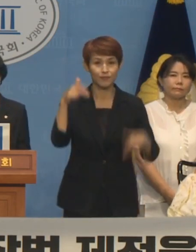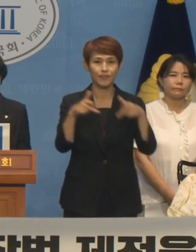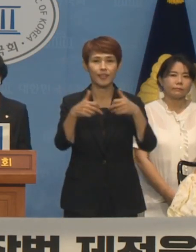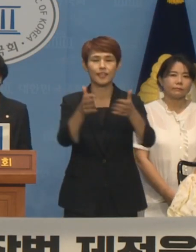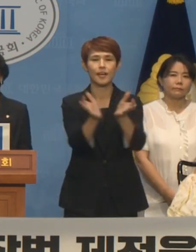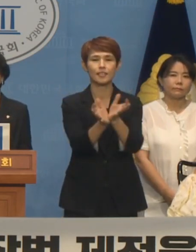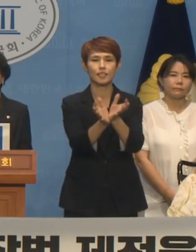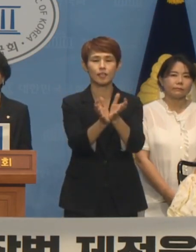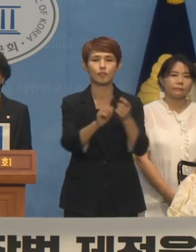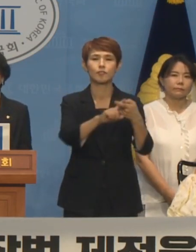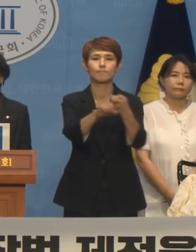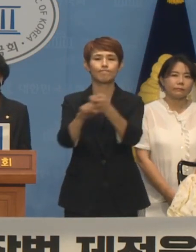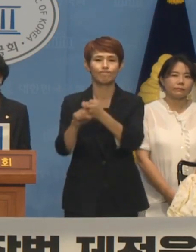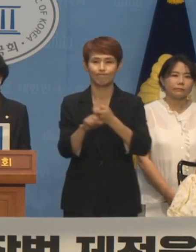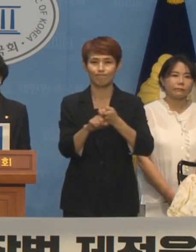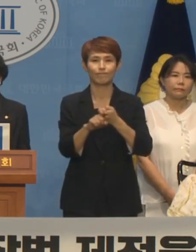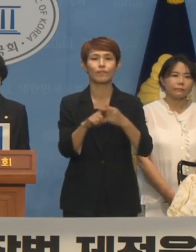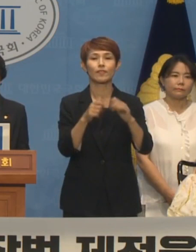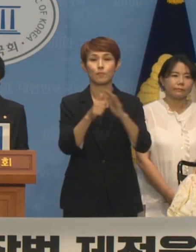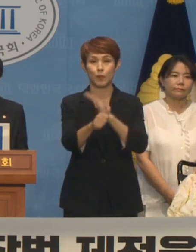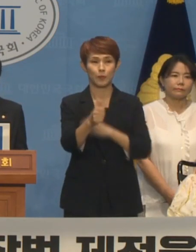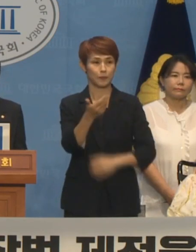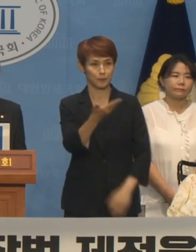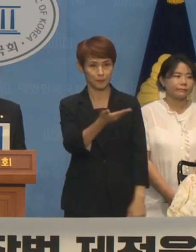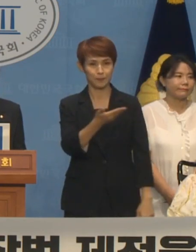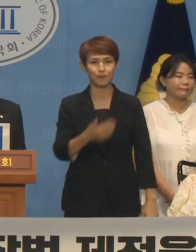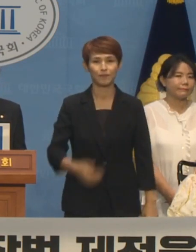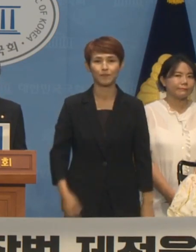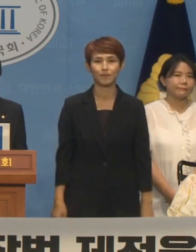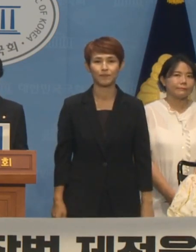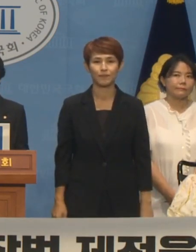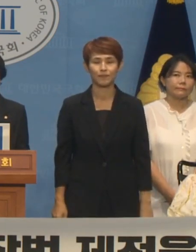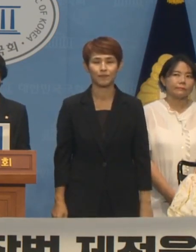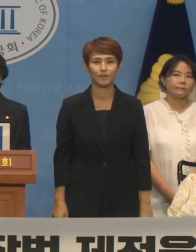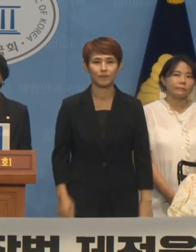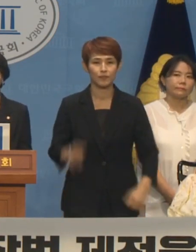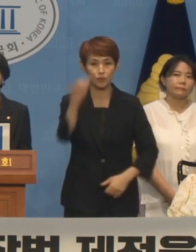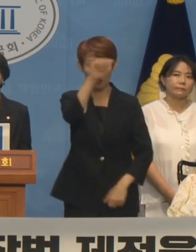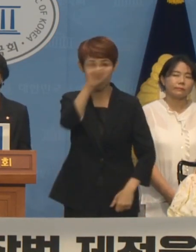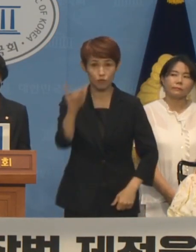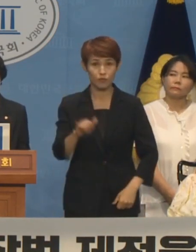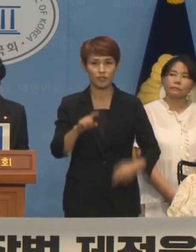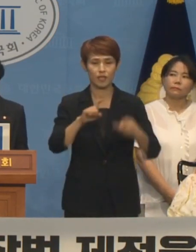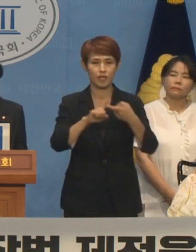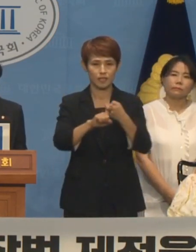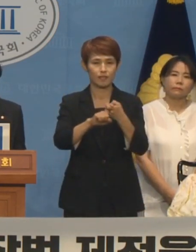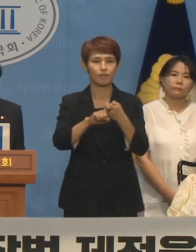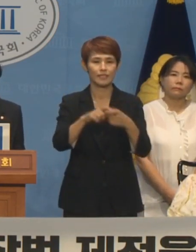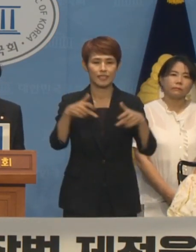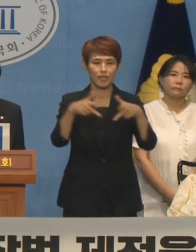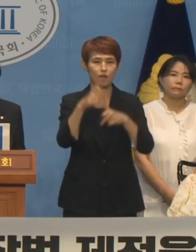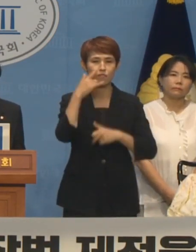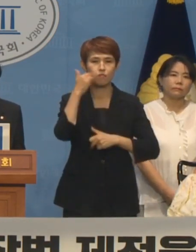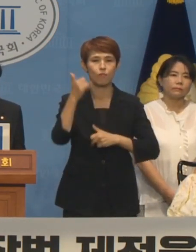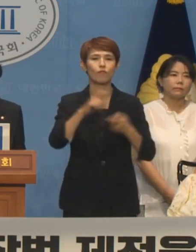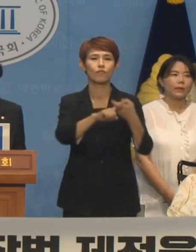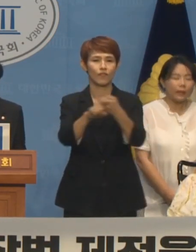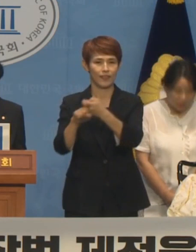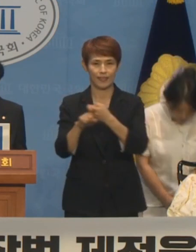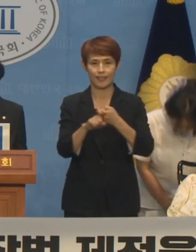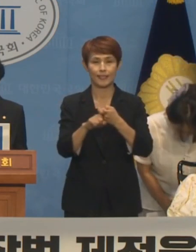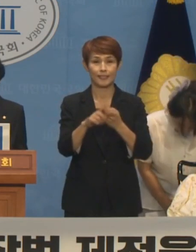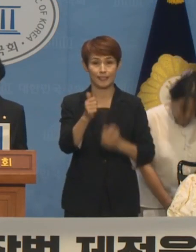한국장애인단체 총연맹 김영일 상임대표님 오셨습니다. 전국장애인 부모연대 김미범 경기지부장님